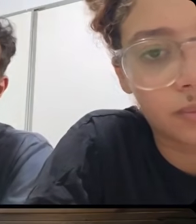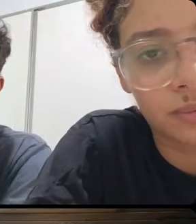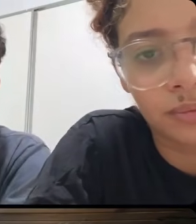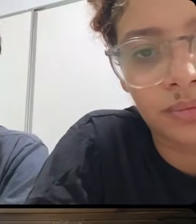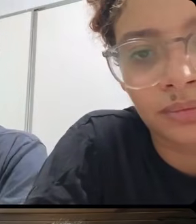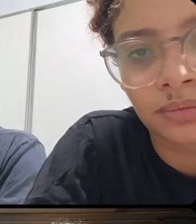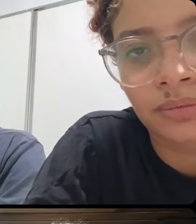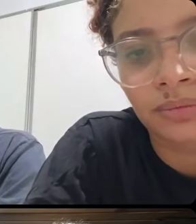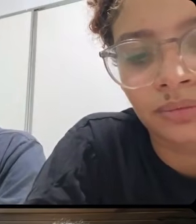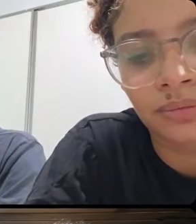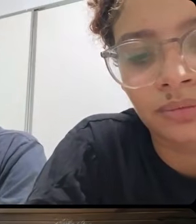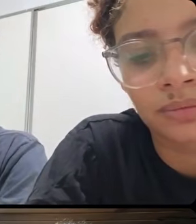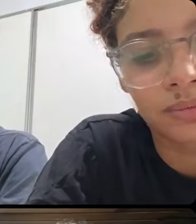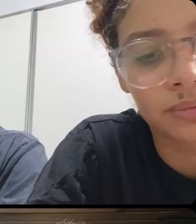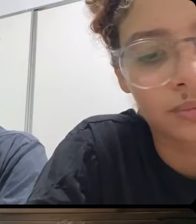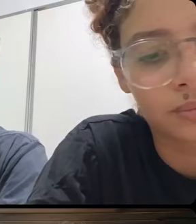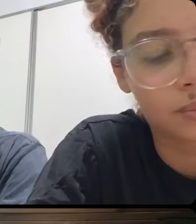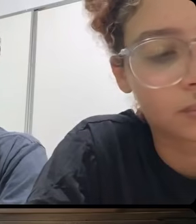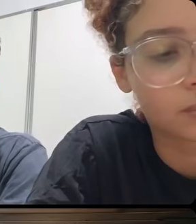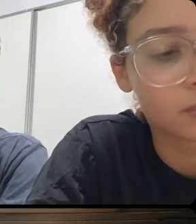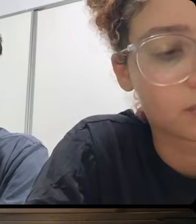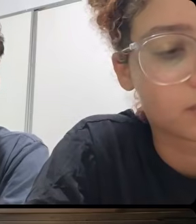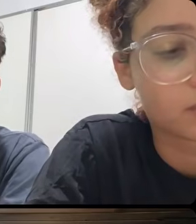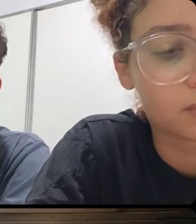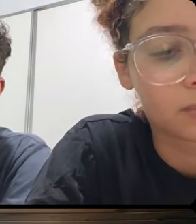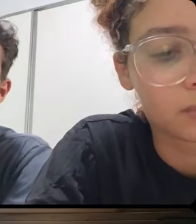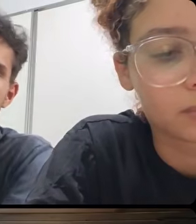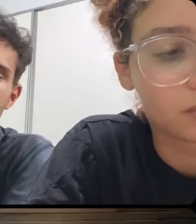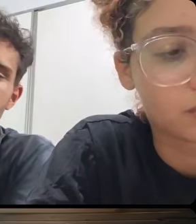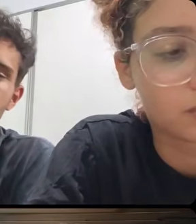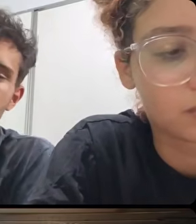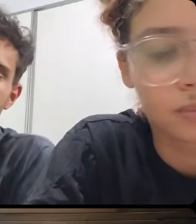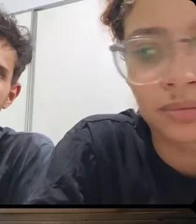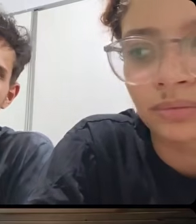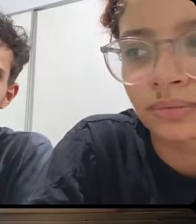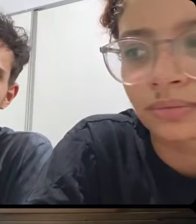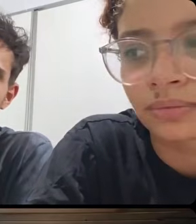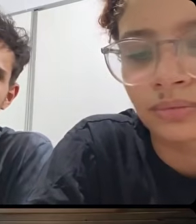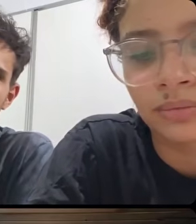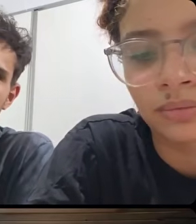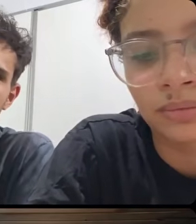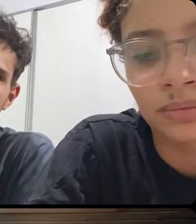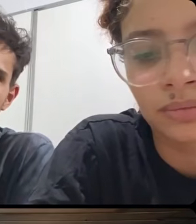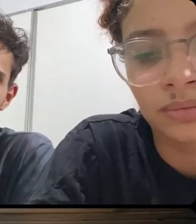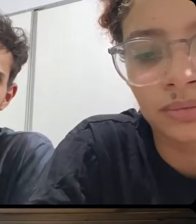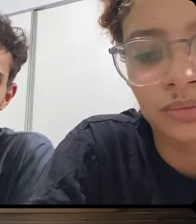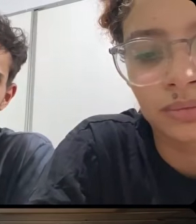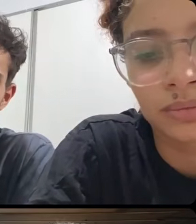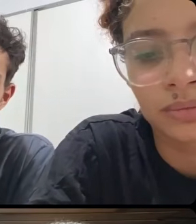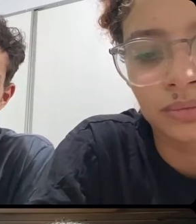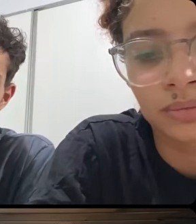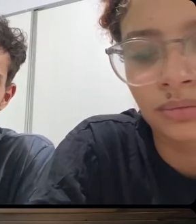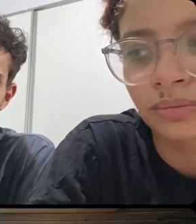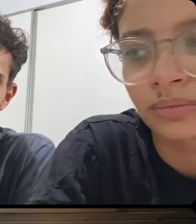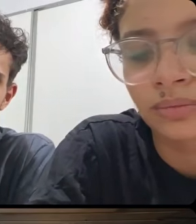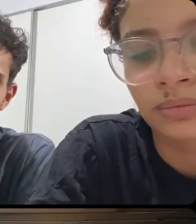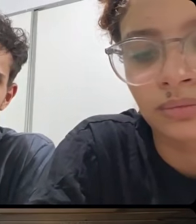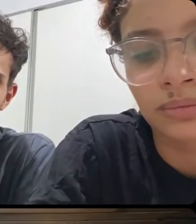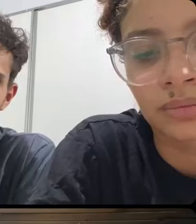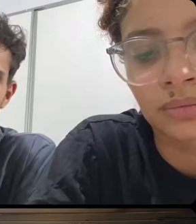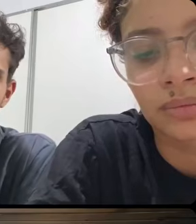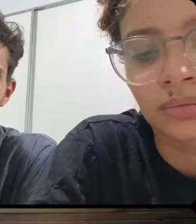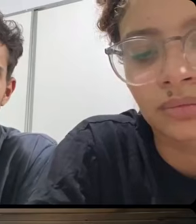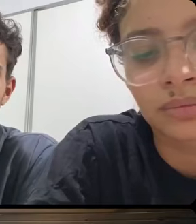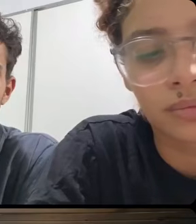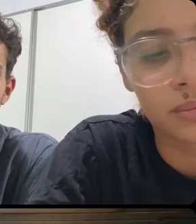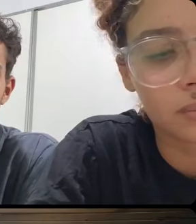querer, né? Eis-me aqui, Senhor. E a gente fazer por amor e gratidão e fazer discípulos, né? Para que agora os outros jovens que vocês,